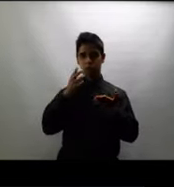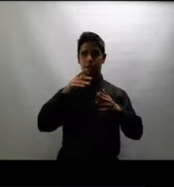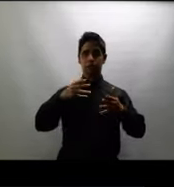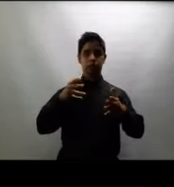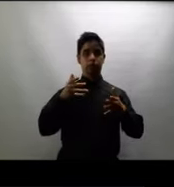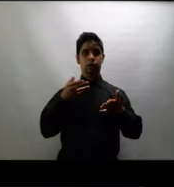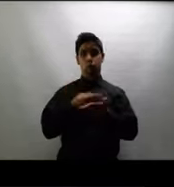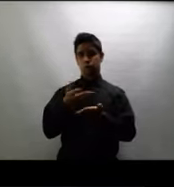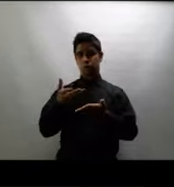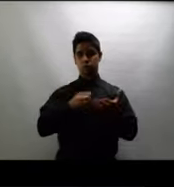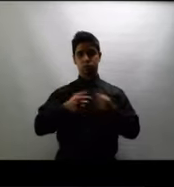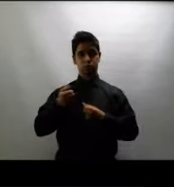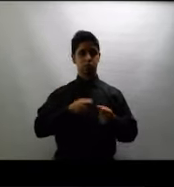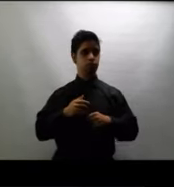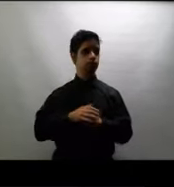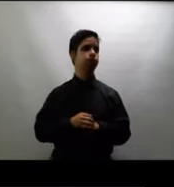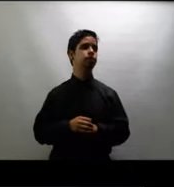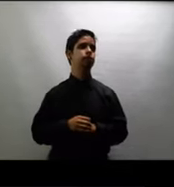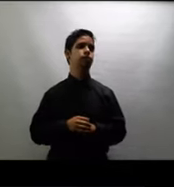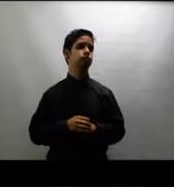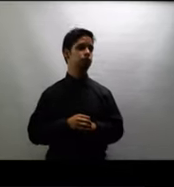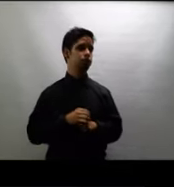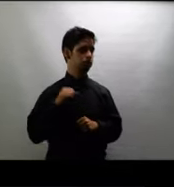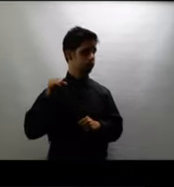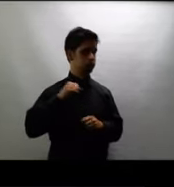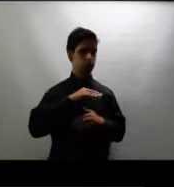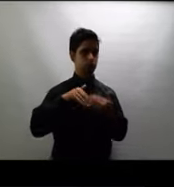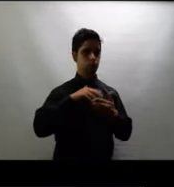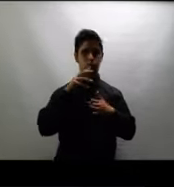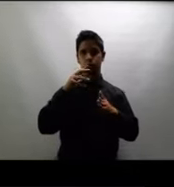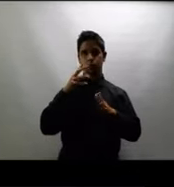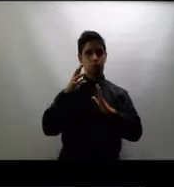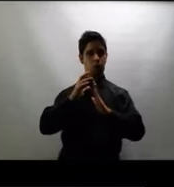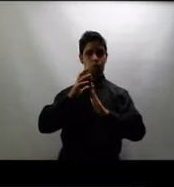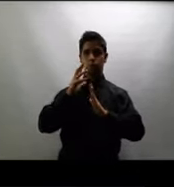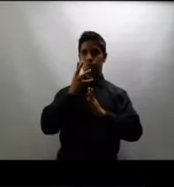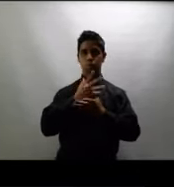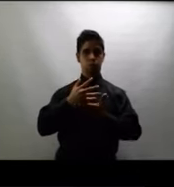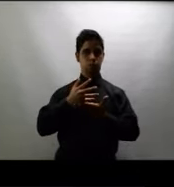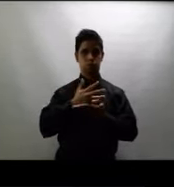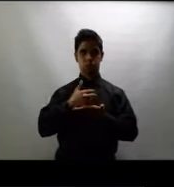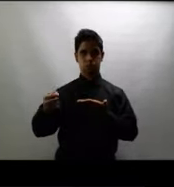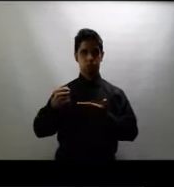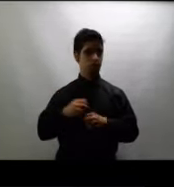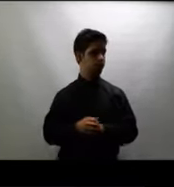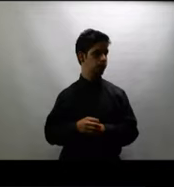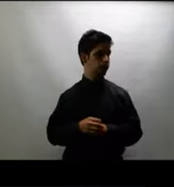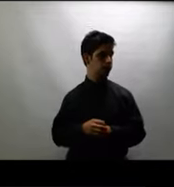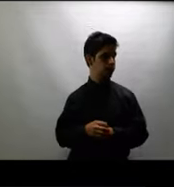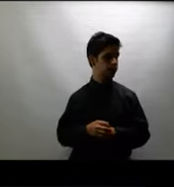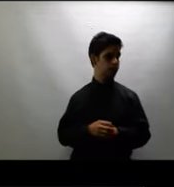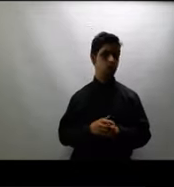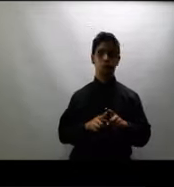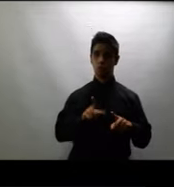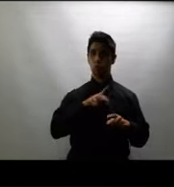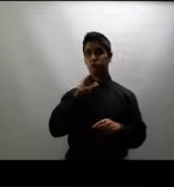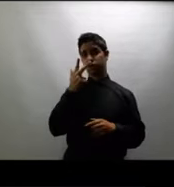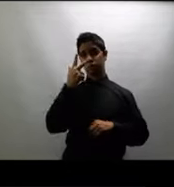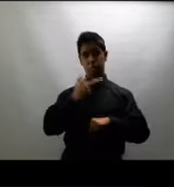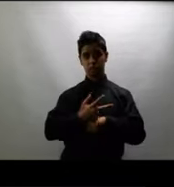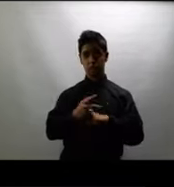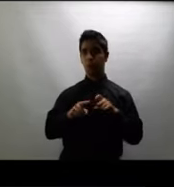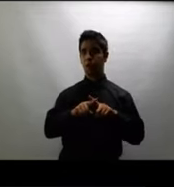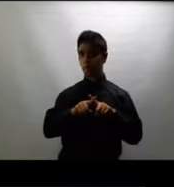temprano a la... Arrasaron con todo. Sí, sí, así bueno, que tienen que llegar temprano. Bueno, va a haber 3 días. Son 3 días, pero vamos a